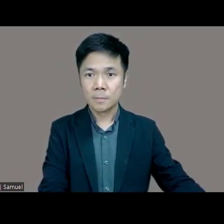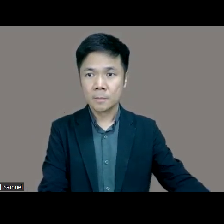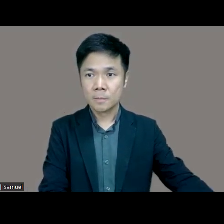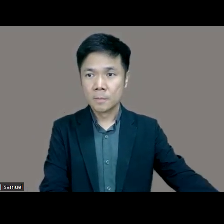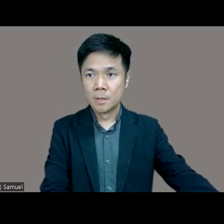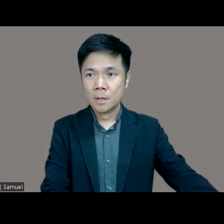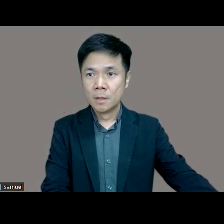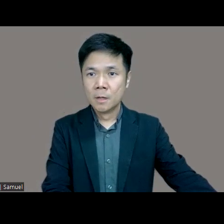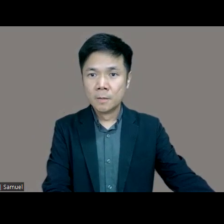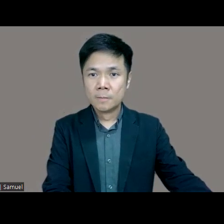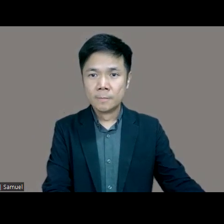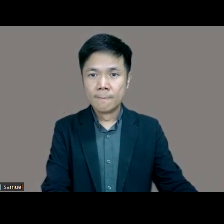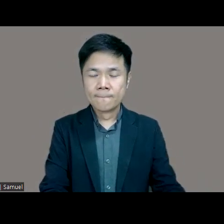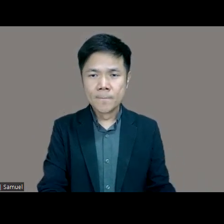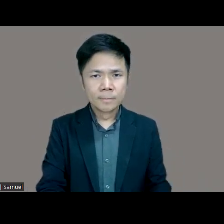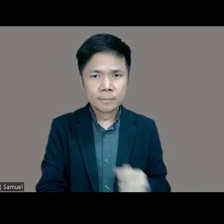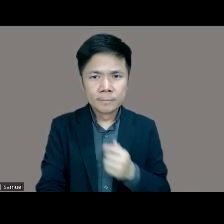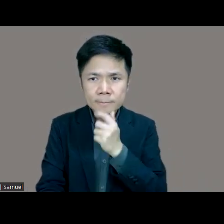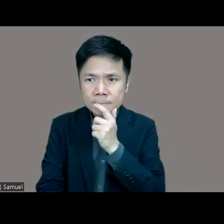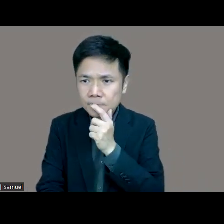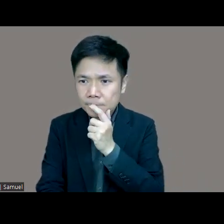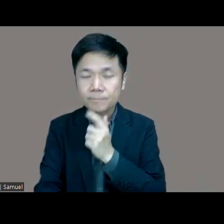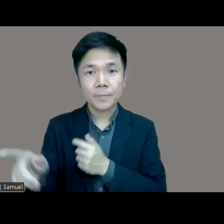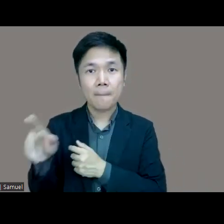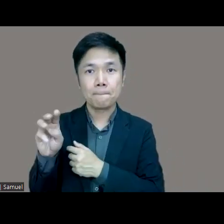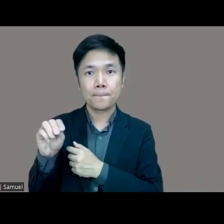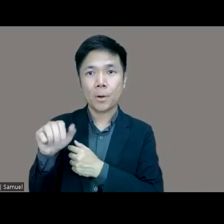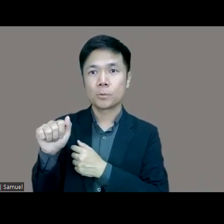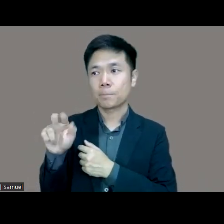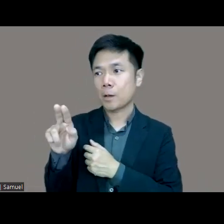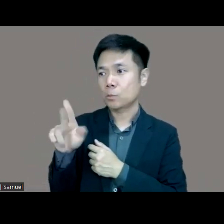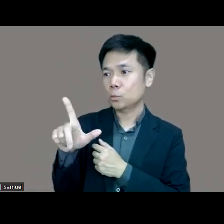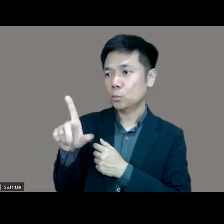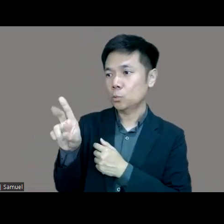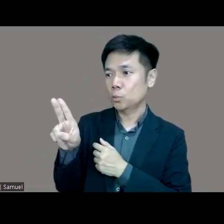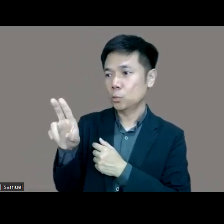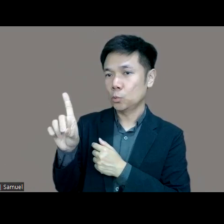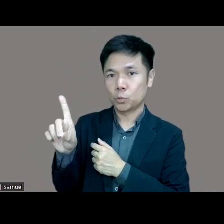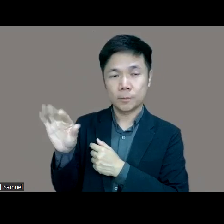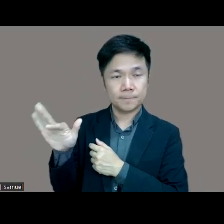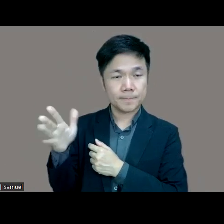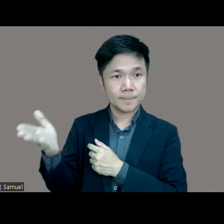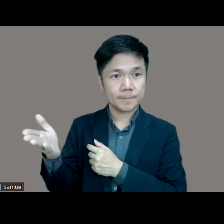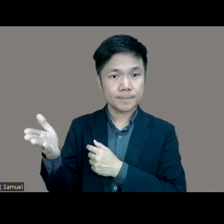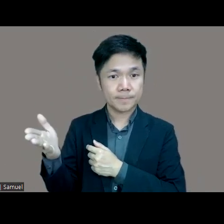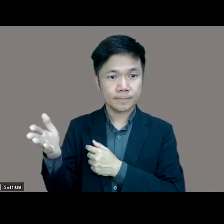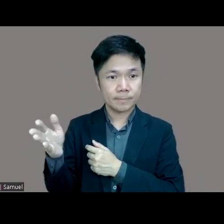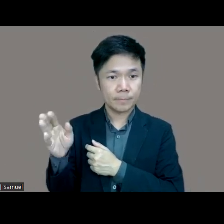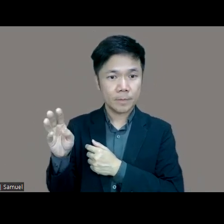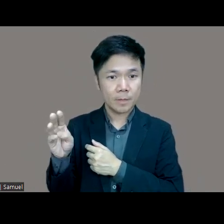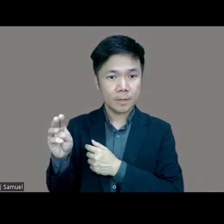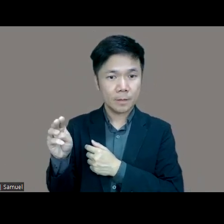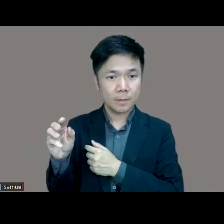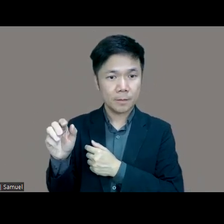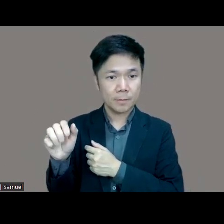Okay, so I see Ok, Maud. donc, je vois Maout. Maud, Maout, would you